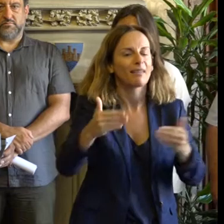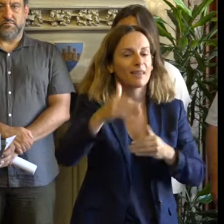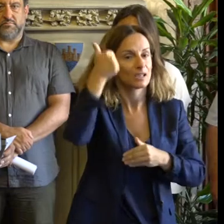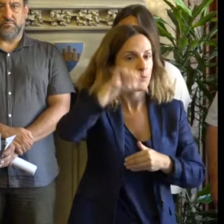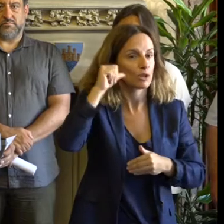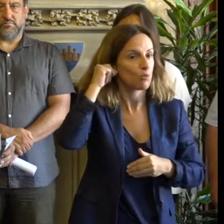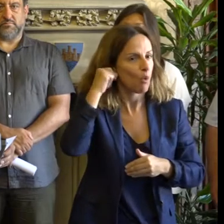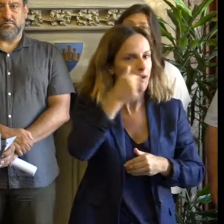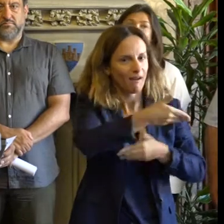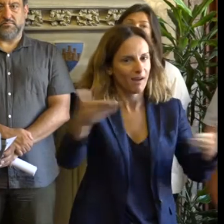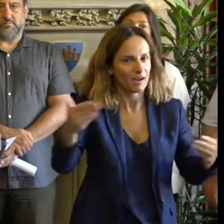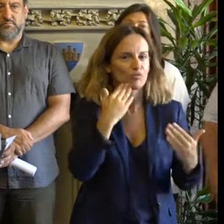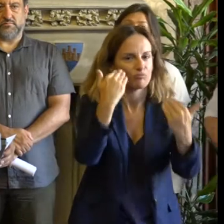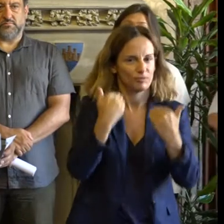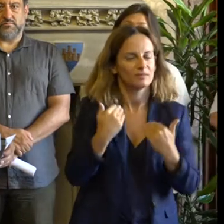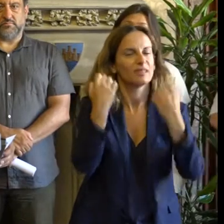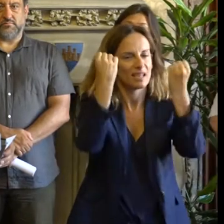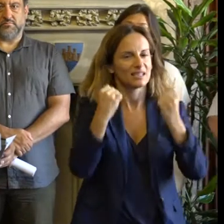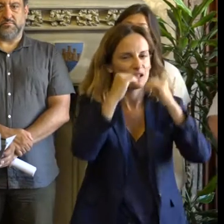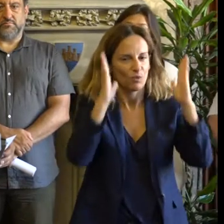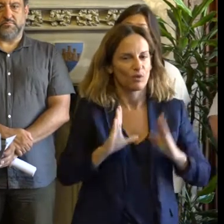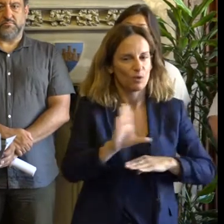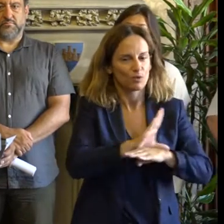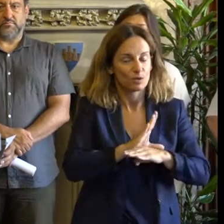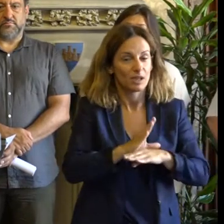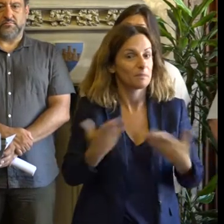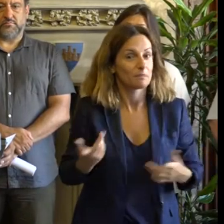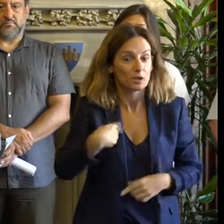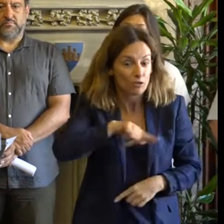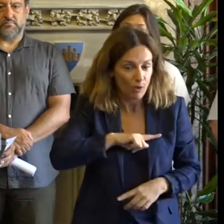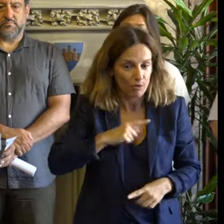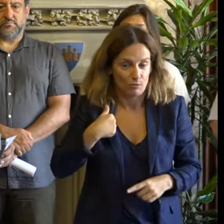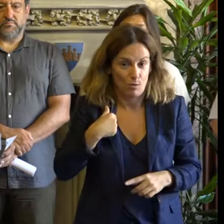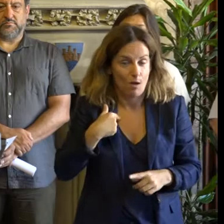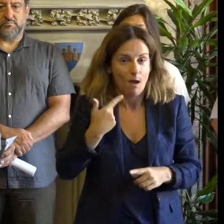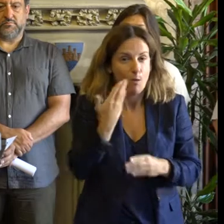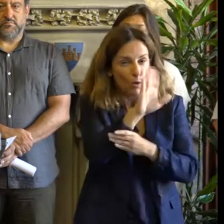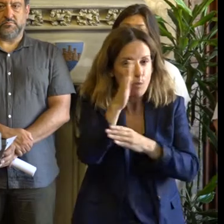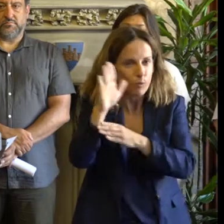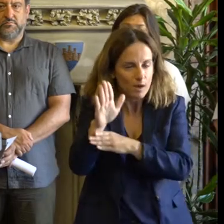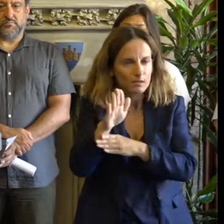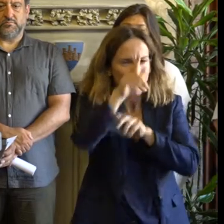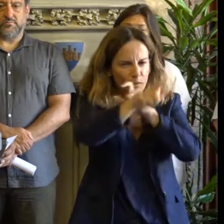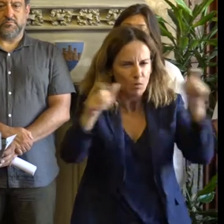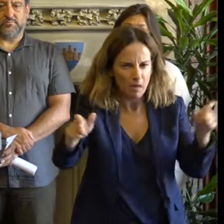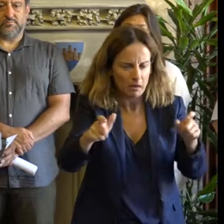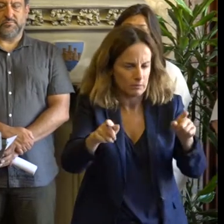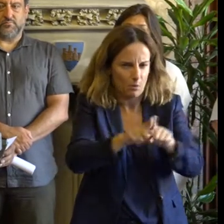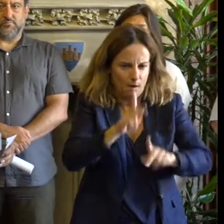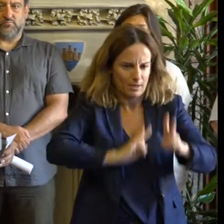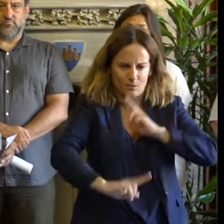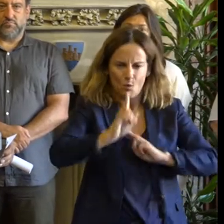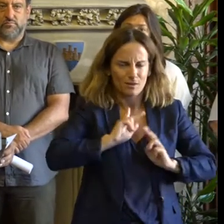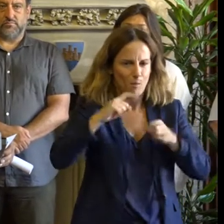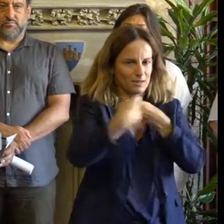totes aquelles, sobretot, que han participat de totes les propostes que els hem anat presentant i molt especialment a dins del projecte, dins del programa